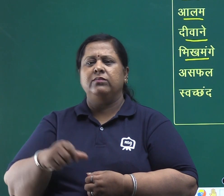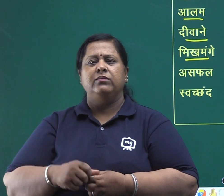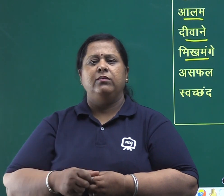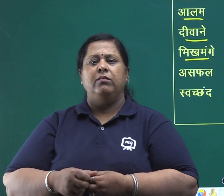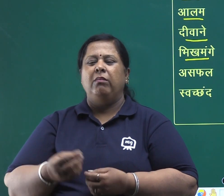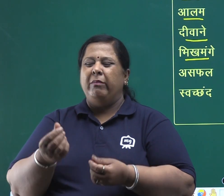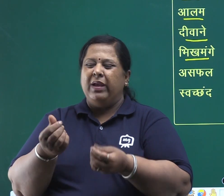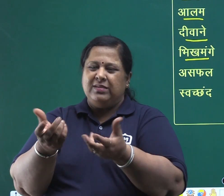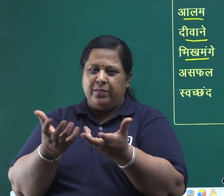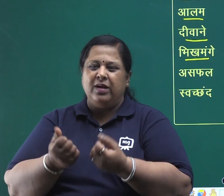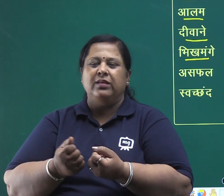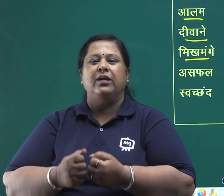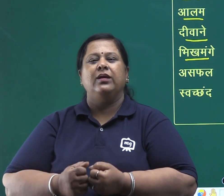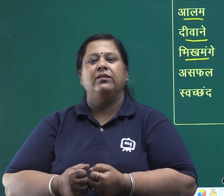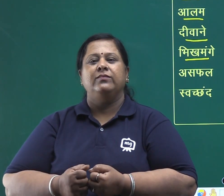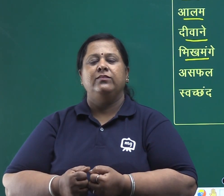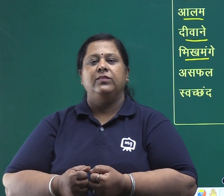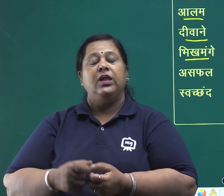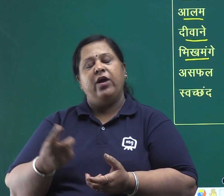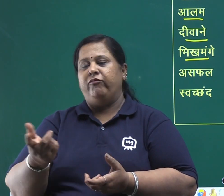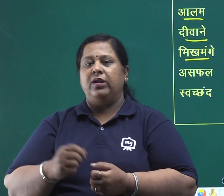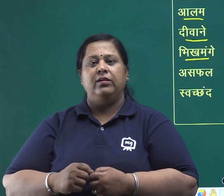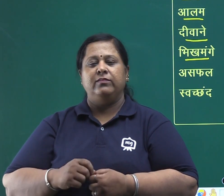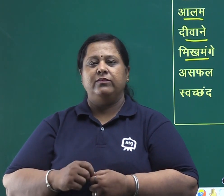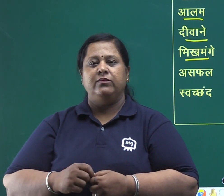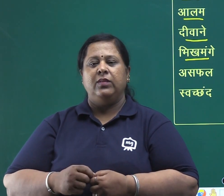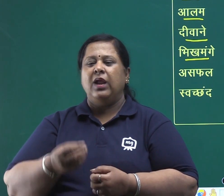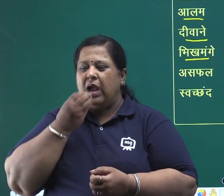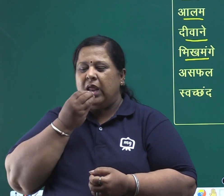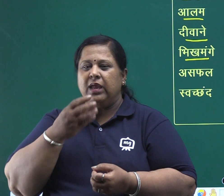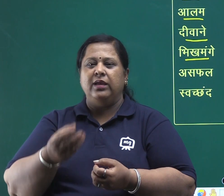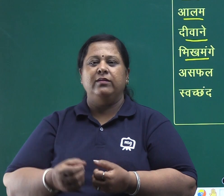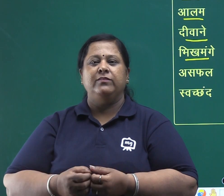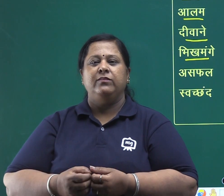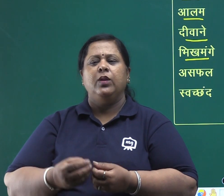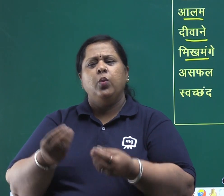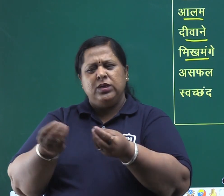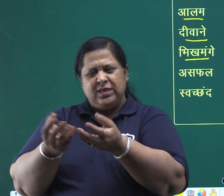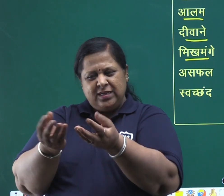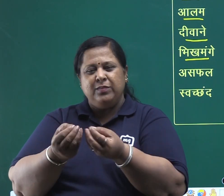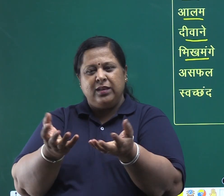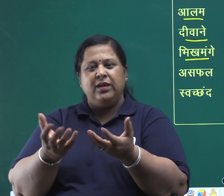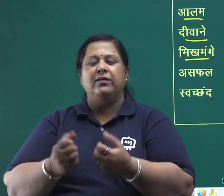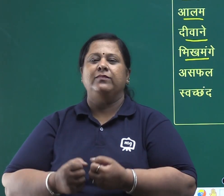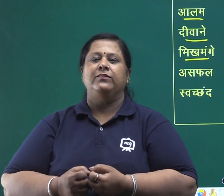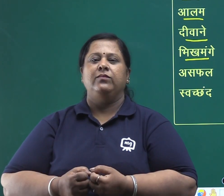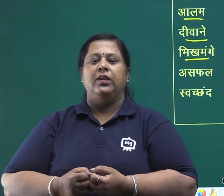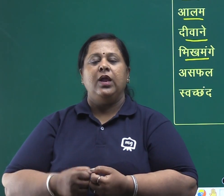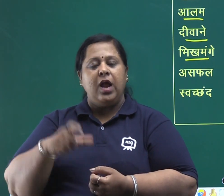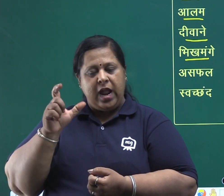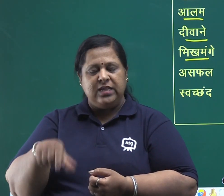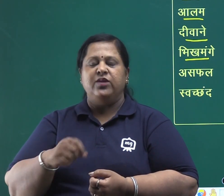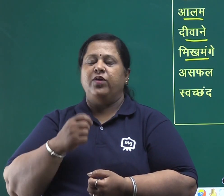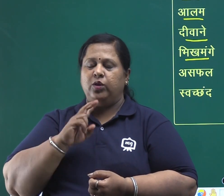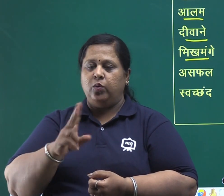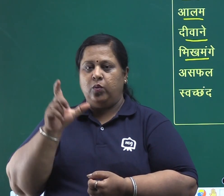पैसे मांगते हैं या फिर खाने की कोई चीज़ मांगते हैं, ऐसे व्यक्तियों